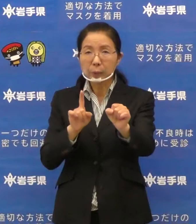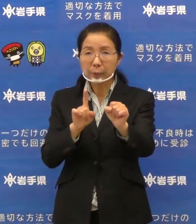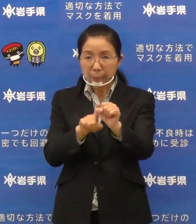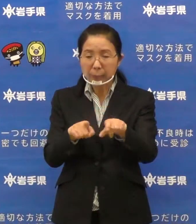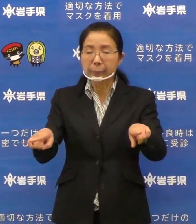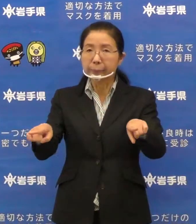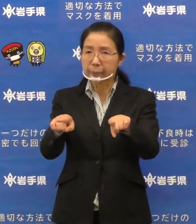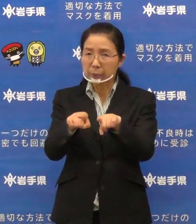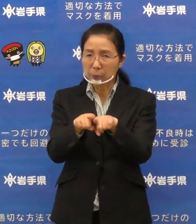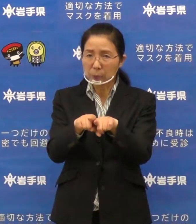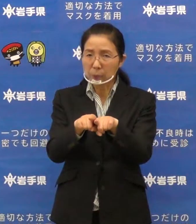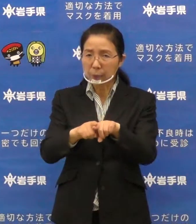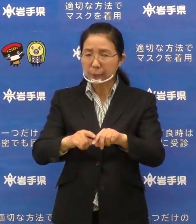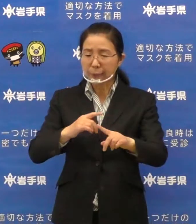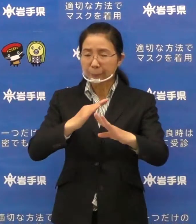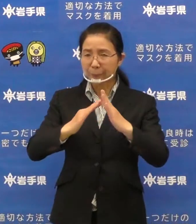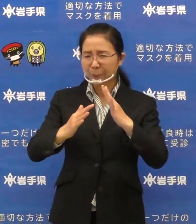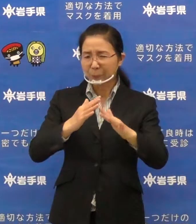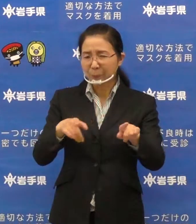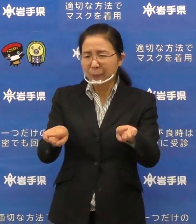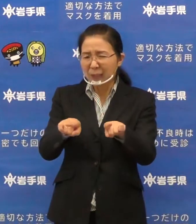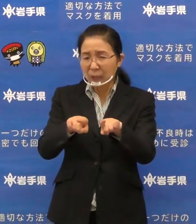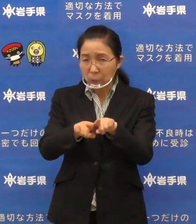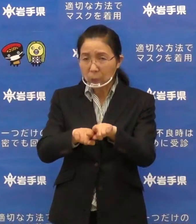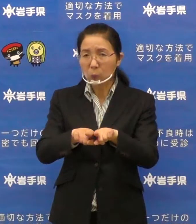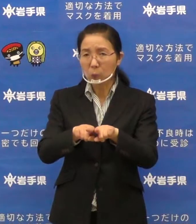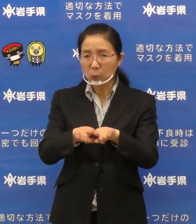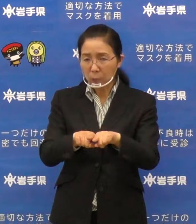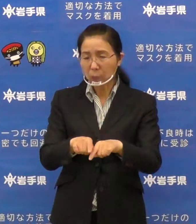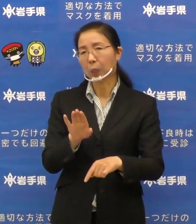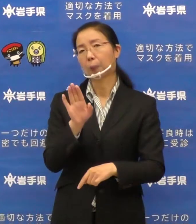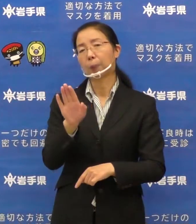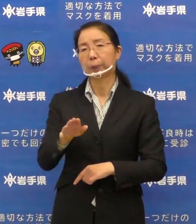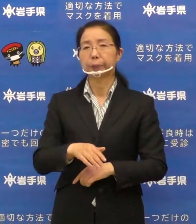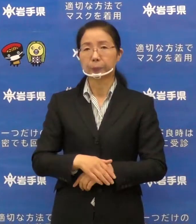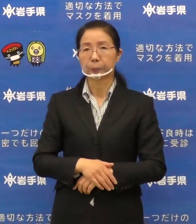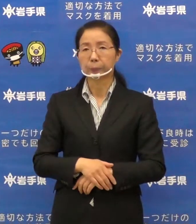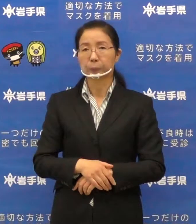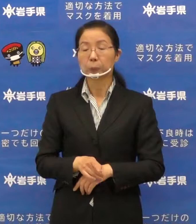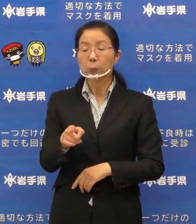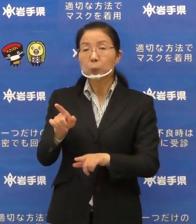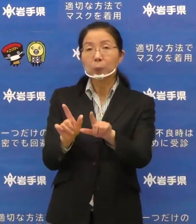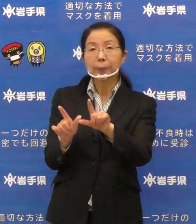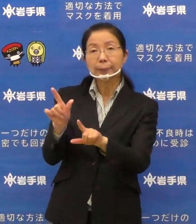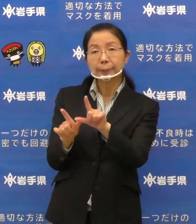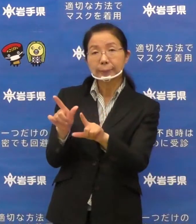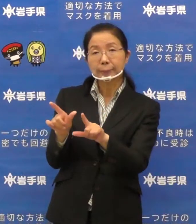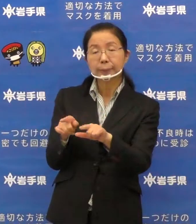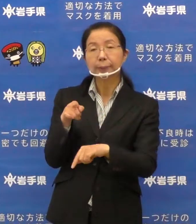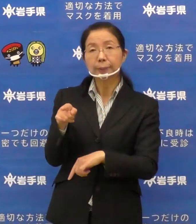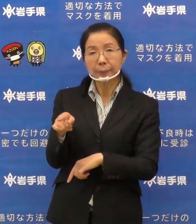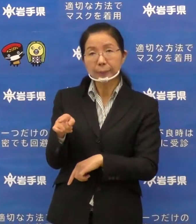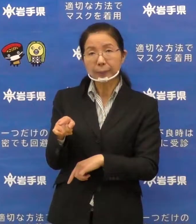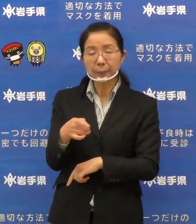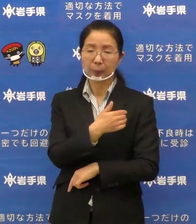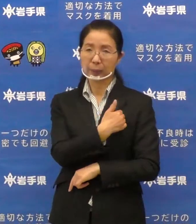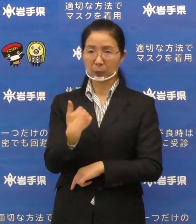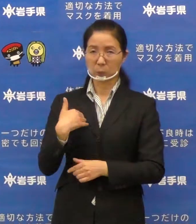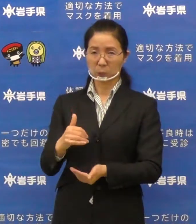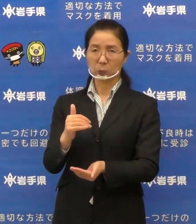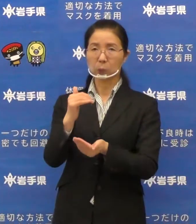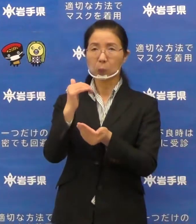緒に戦っていこうということでもありますので、まあ、そういう形ができること